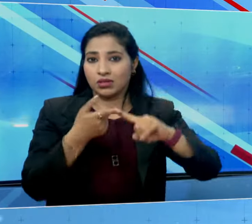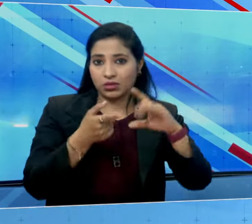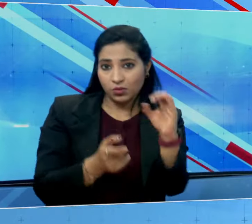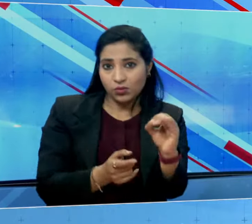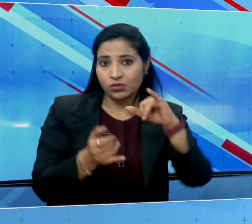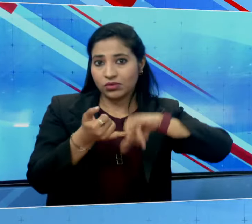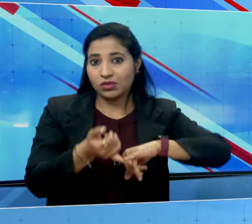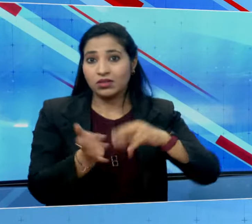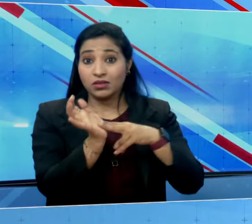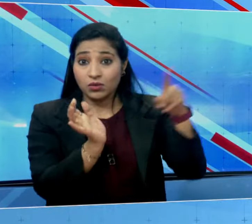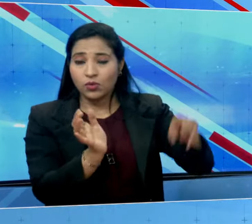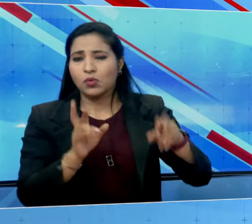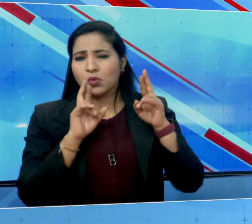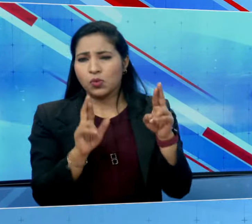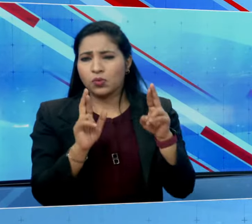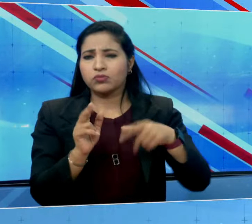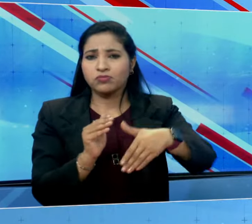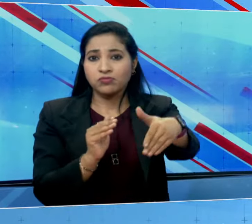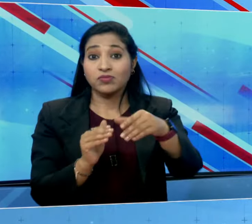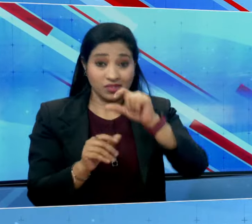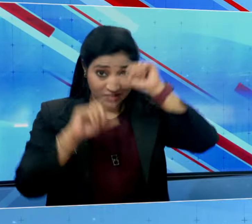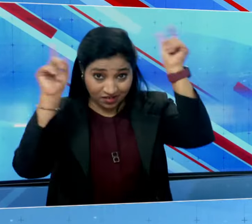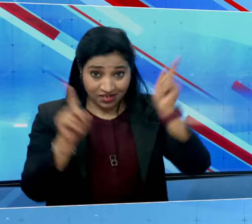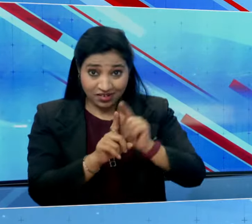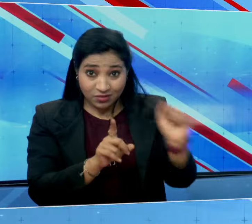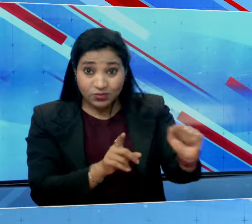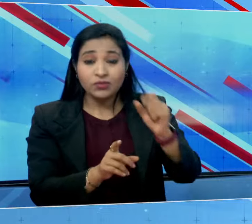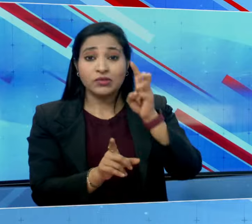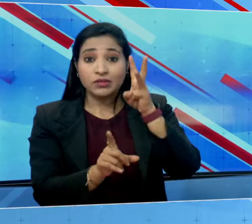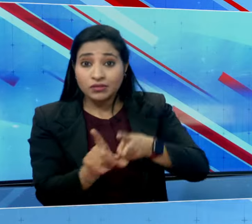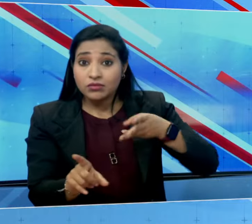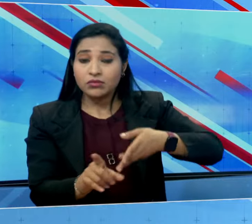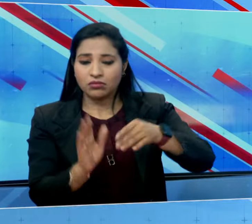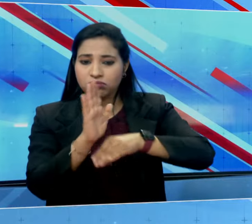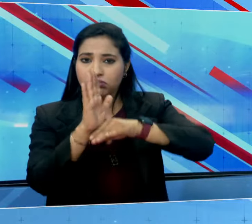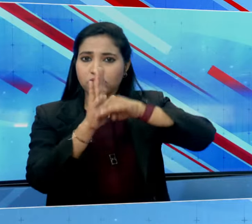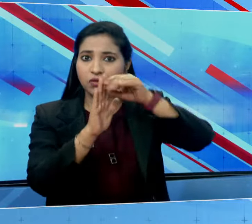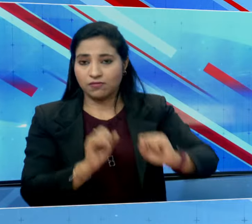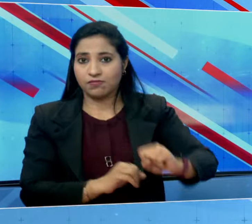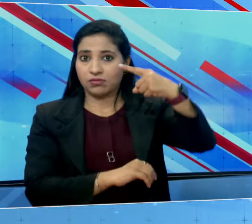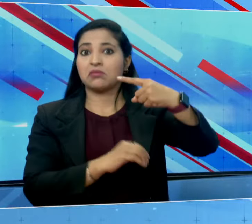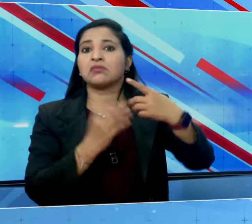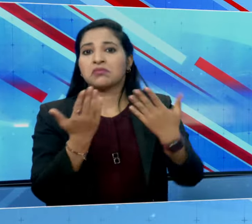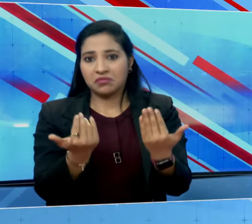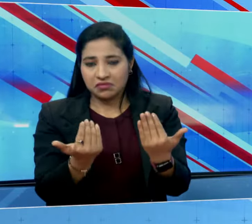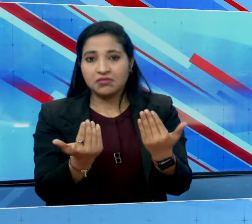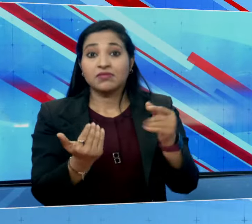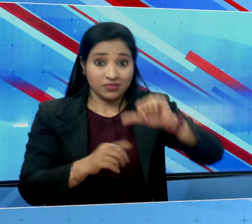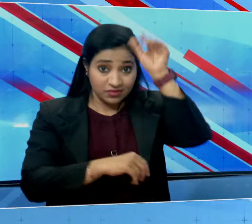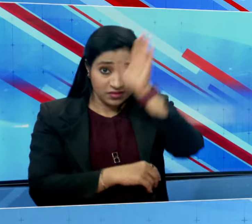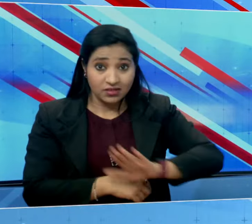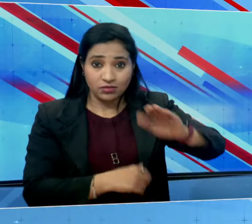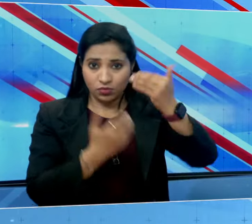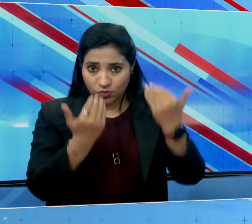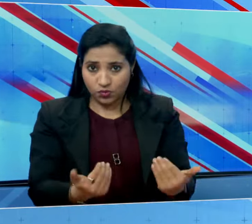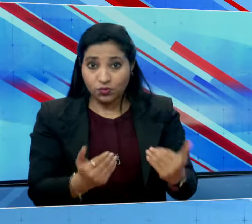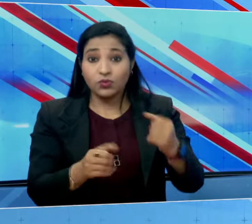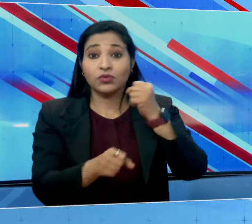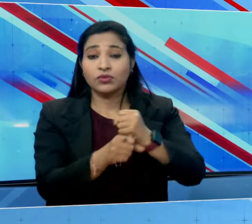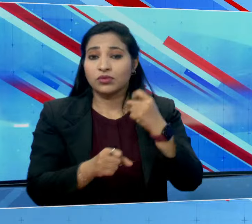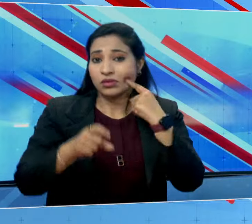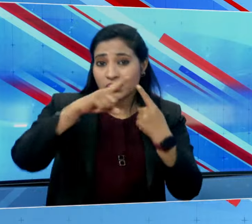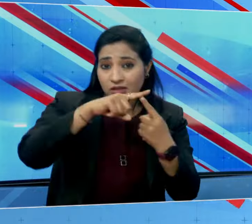नरेला ने उम्मीद जताई है कि भारत अगले 3 साल में पहले स्थान पर काबिज हो जाएगा भारत वर्तमान में